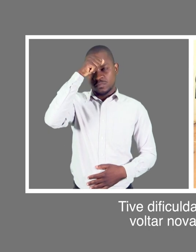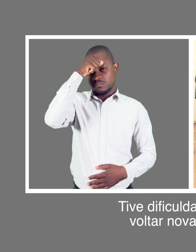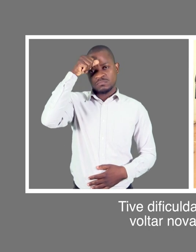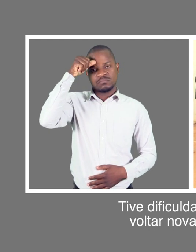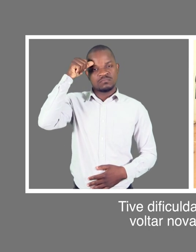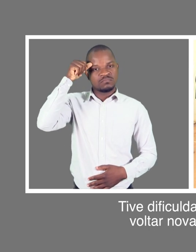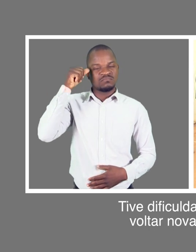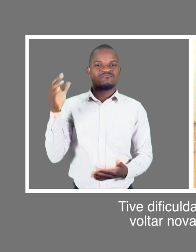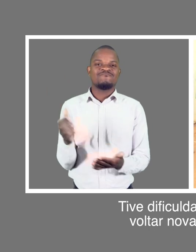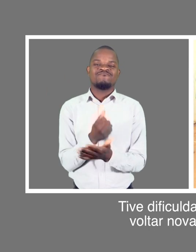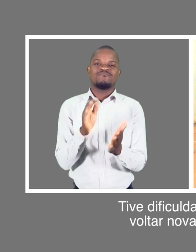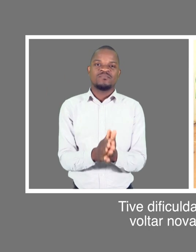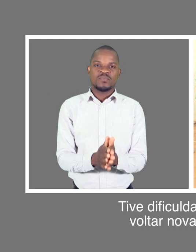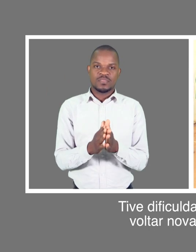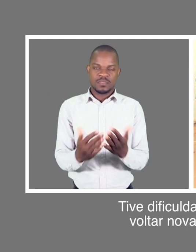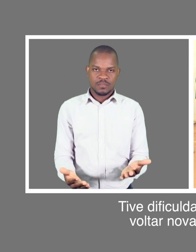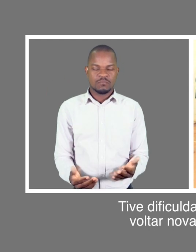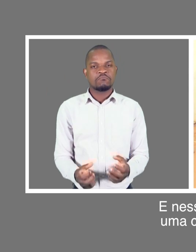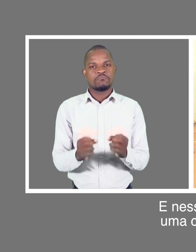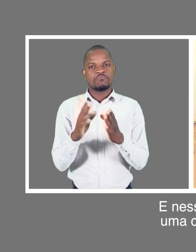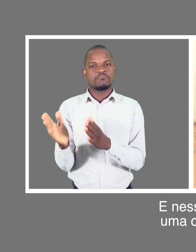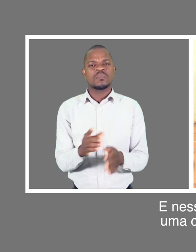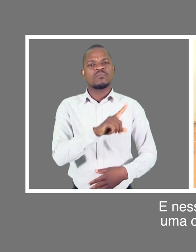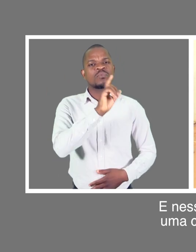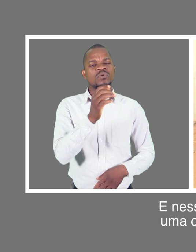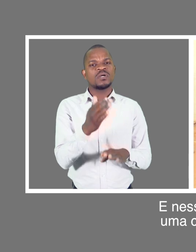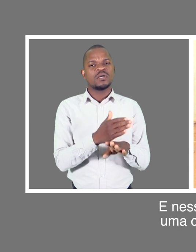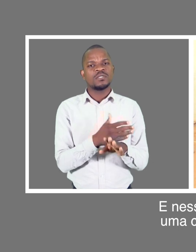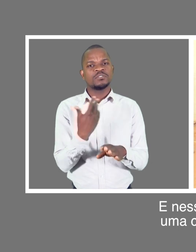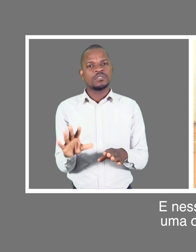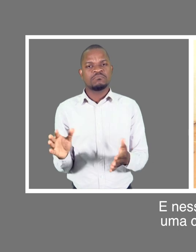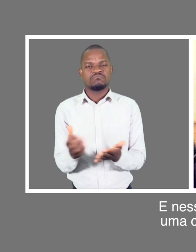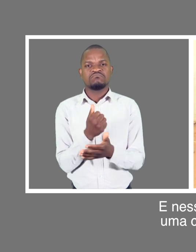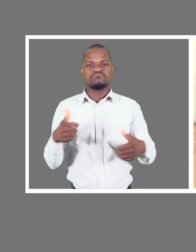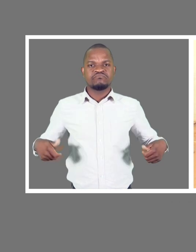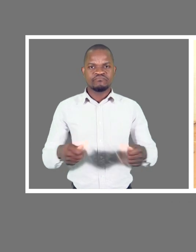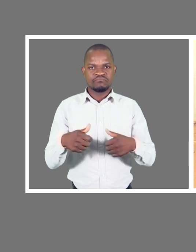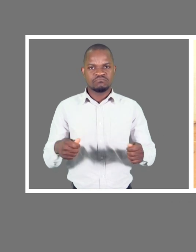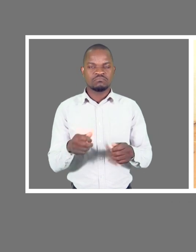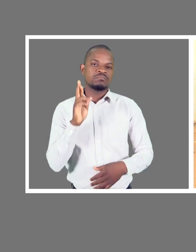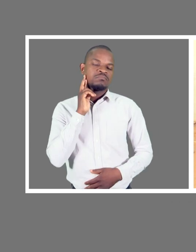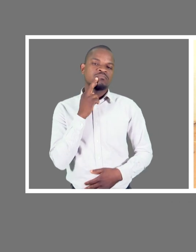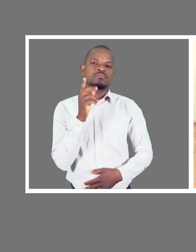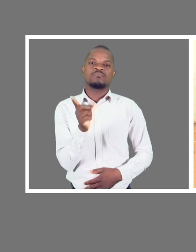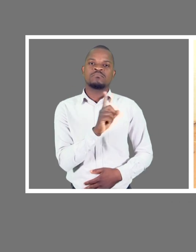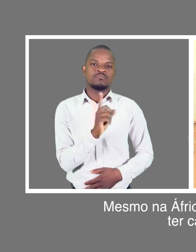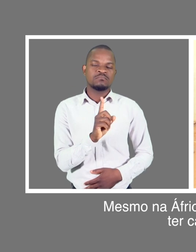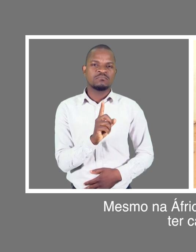conseguir o controle, não tínhamos. E neste período, já teve uma cadeira de rota? Não.